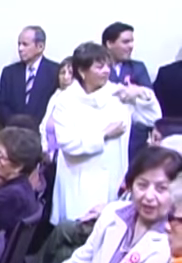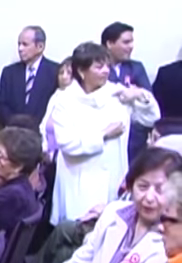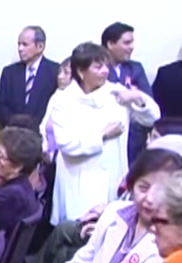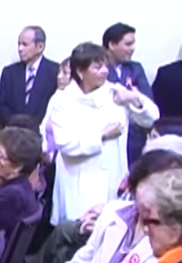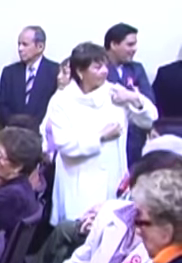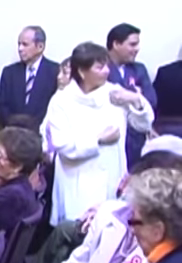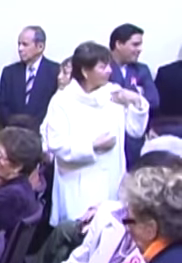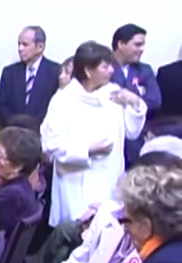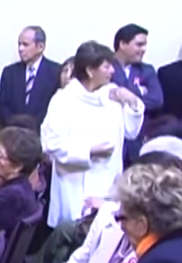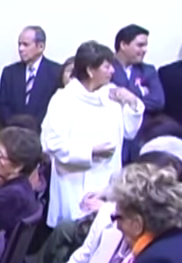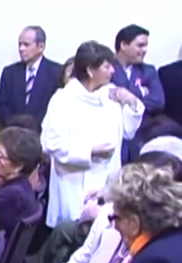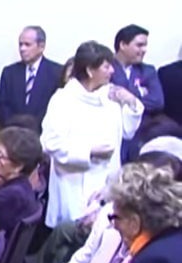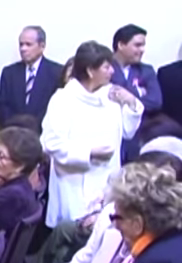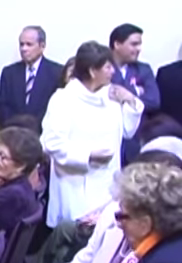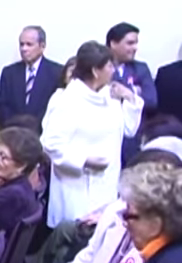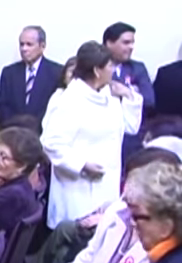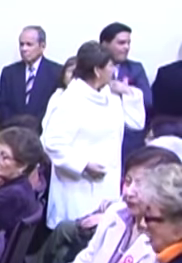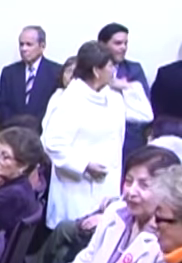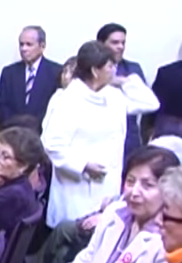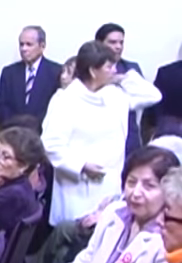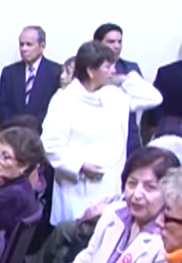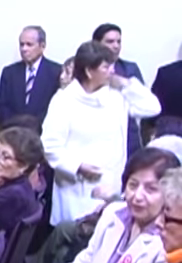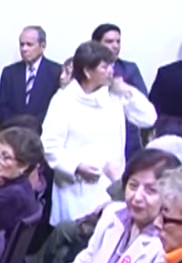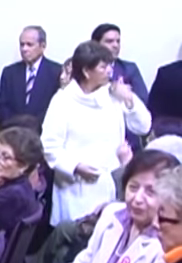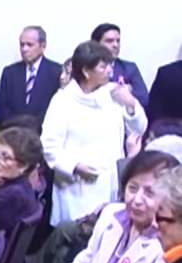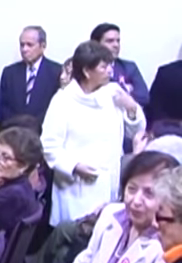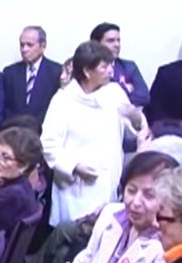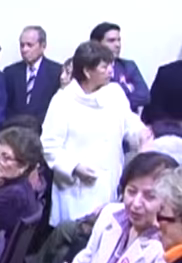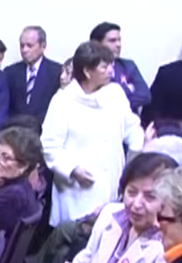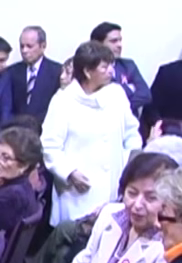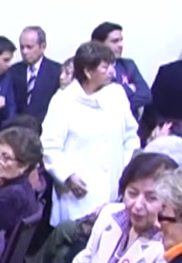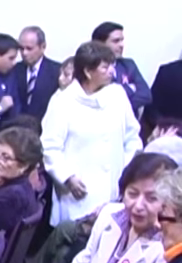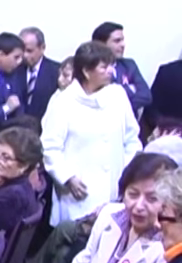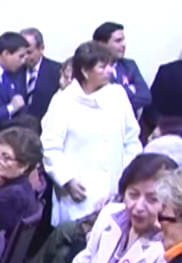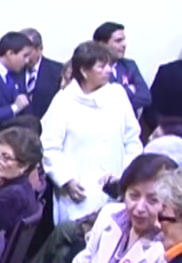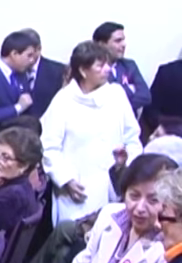El señor alcalde de Miraflores invita a todos los presentes al cóctel